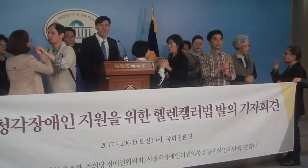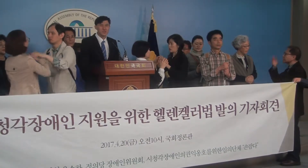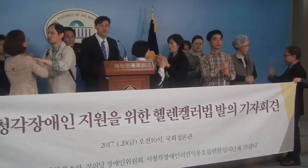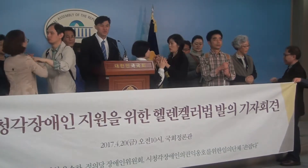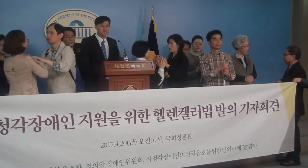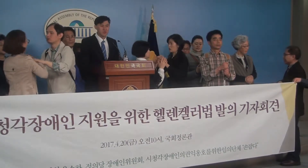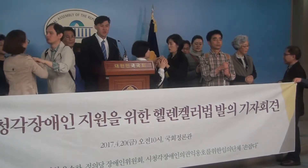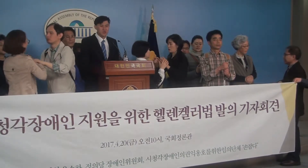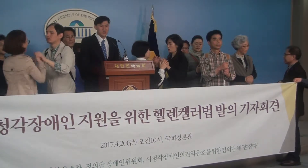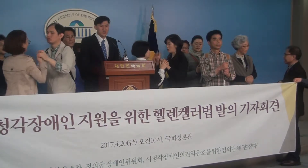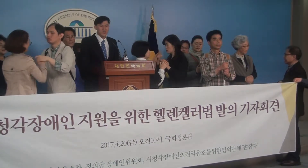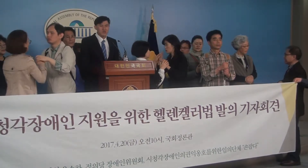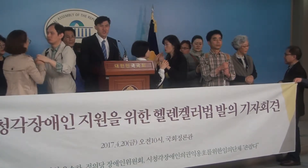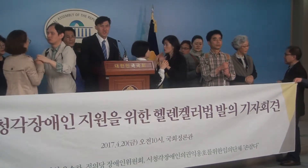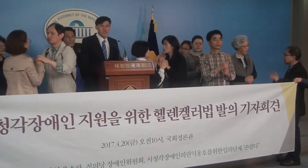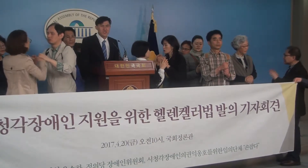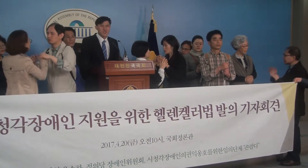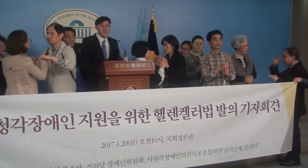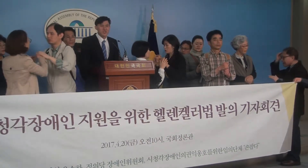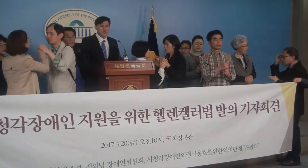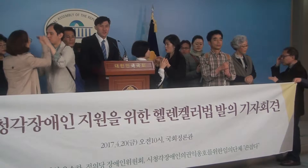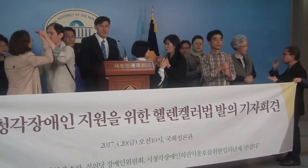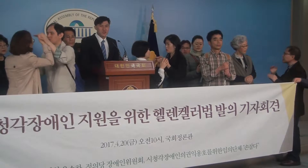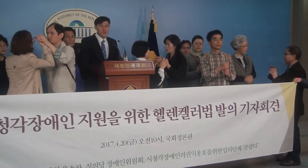사실이지만 현재 우리나라에서는